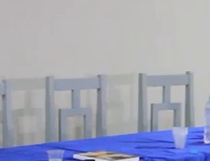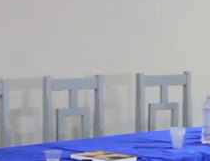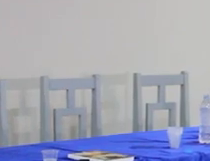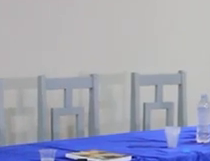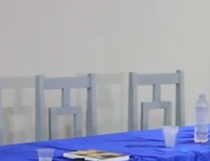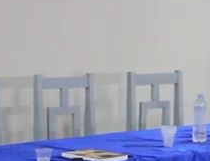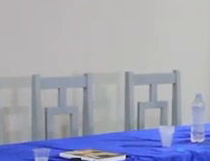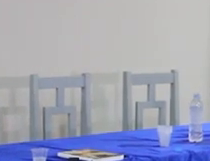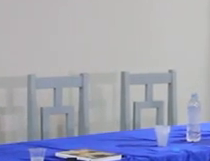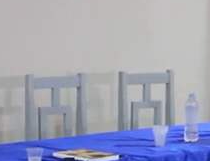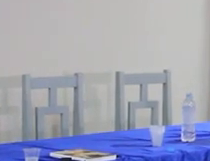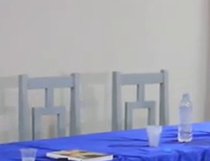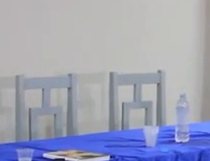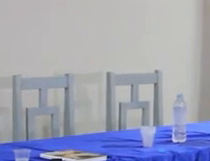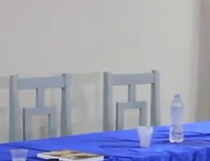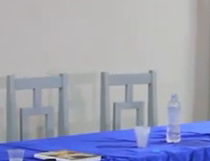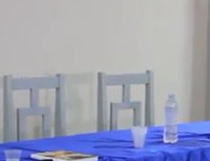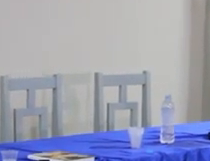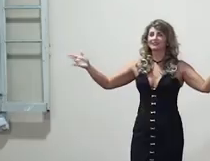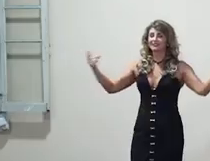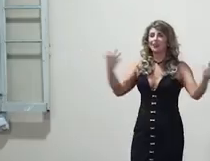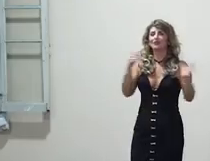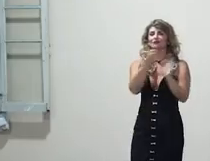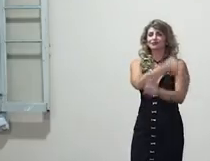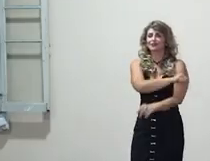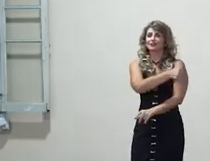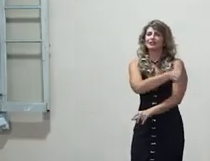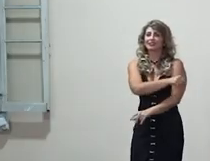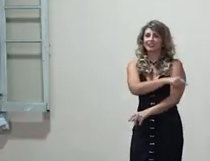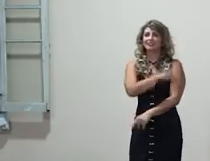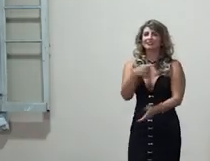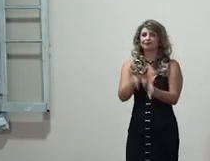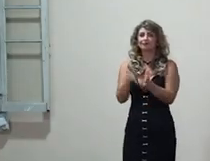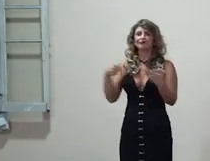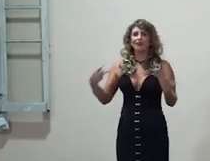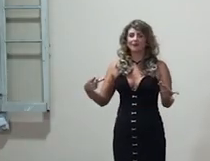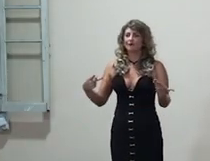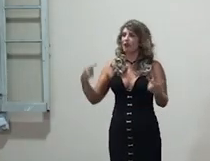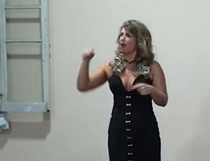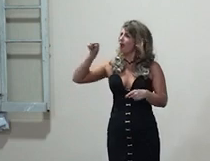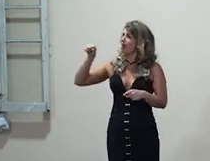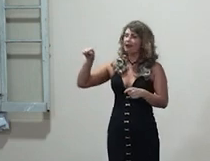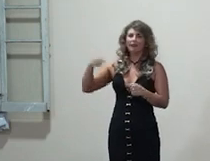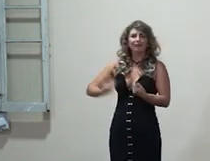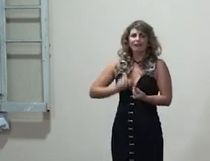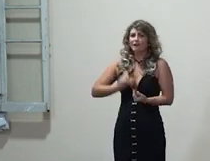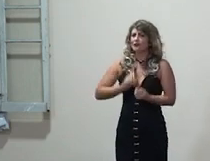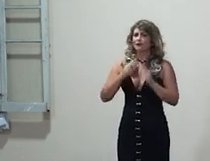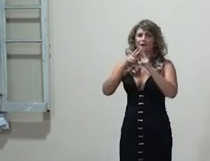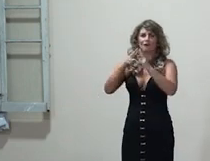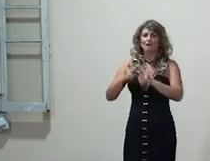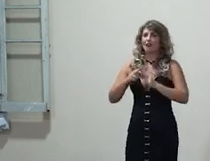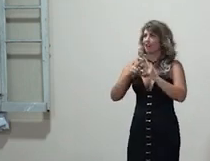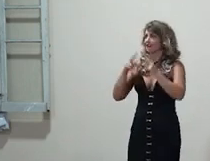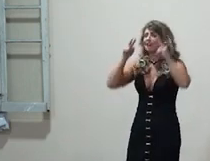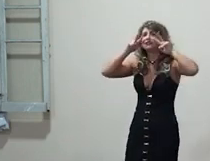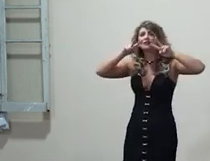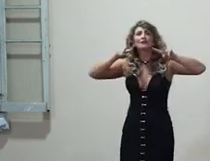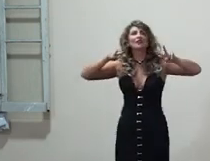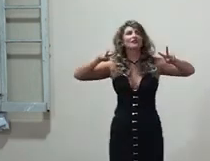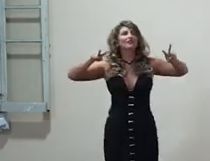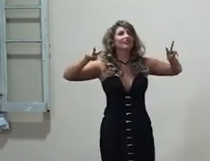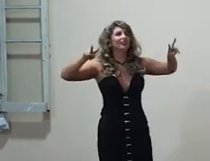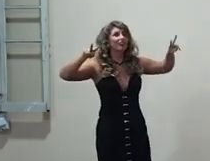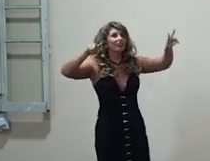Baía do Rio de Janeiro, a Baía de Guanabara, né? Aqui, quem está no Valadares, tem a